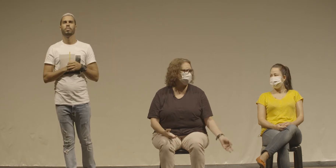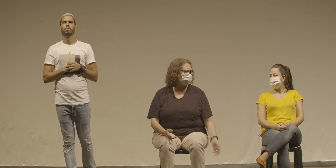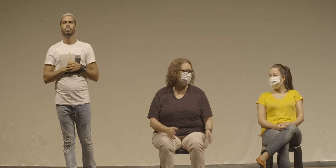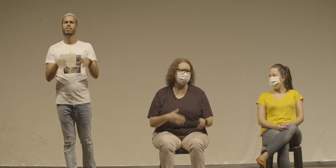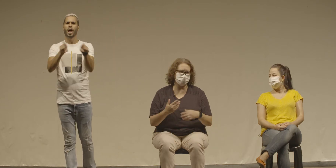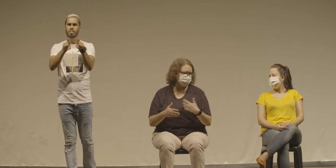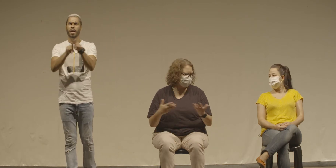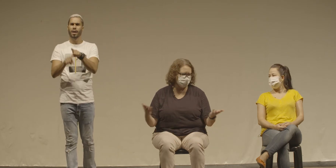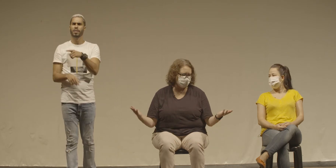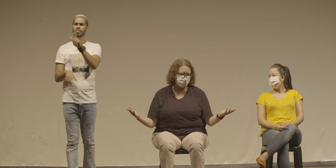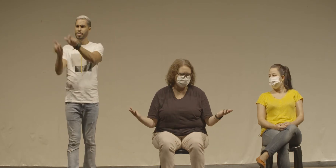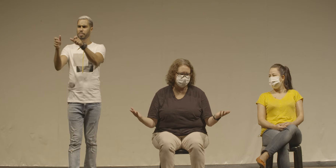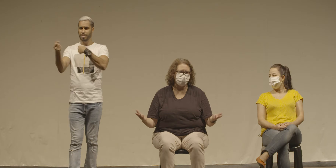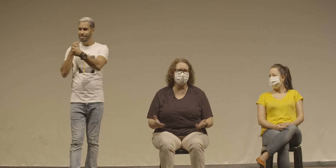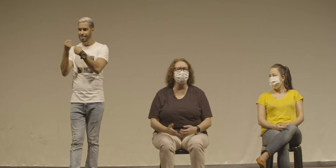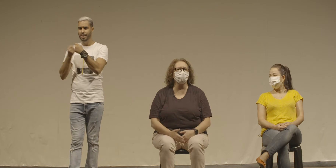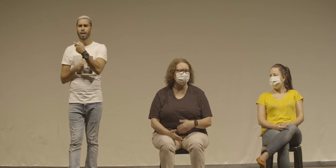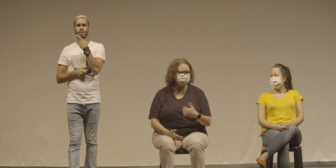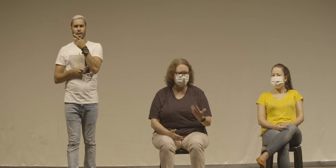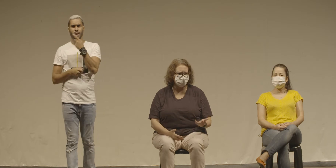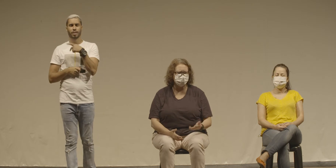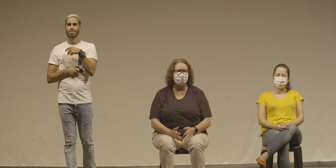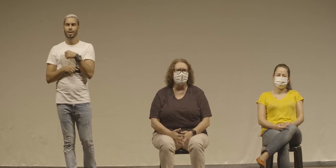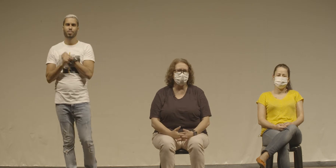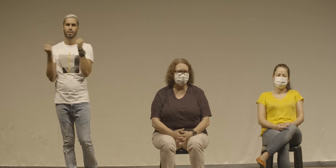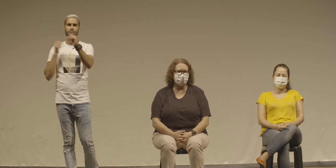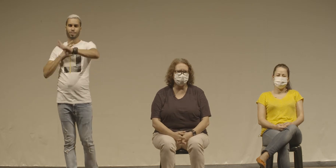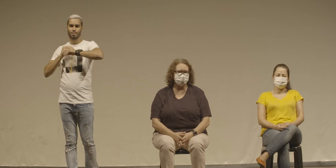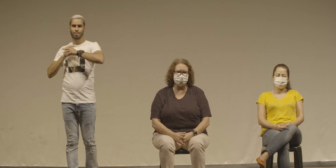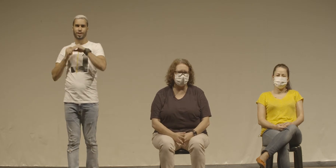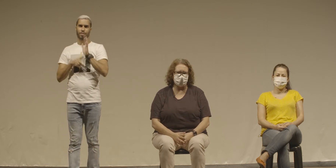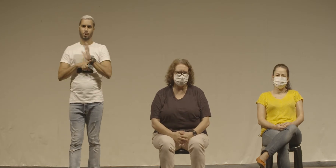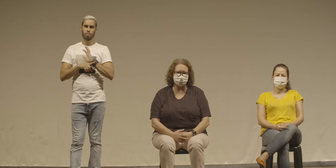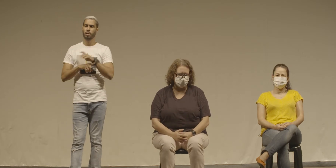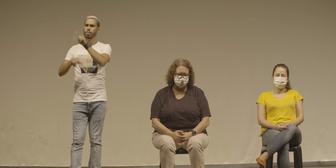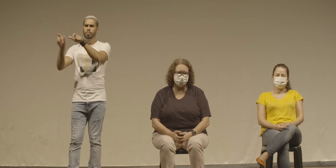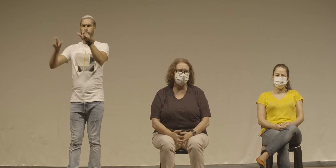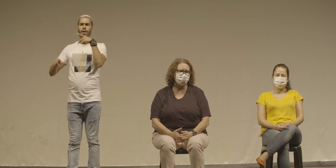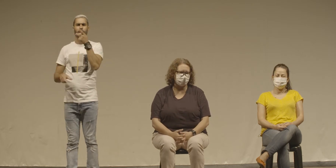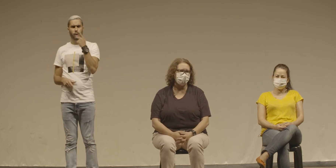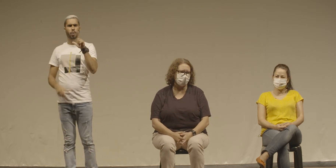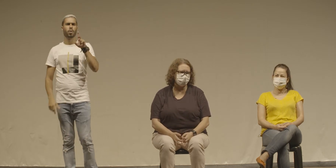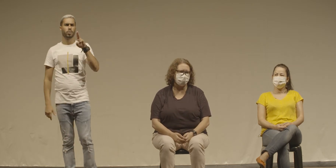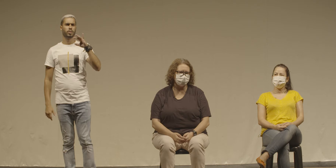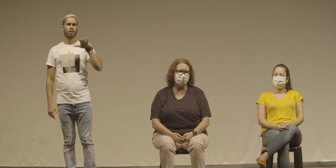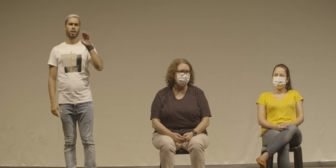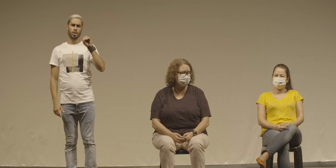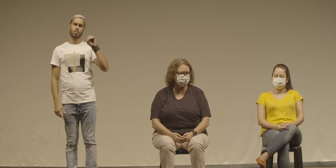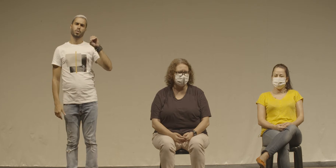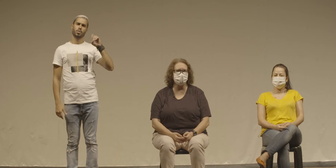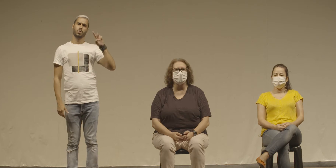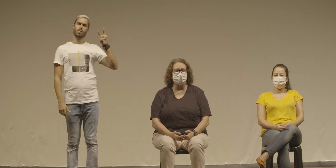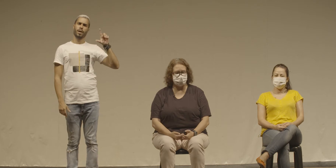falam isso pra gente, a gente não tem como colocar tudo no filme, mas a gente falou muito, todas elas citaram o Luciano do Vale como uma pessoa